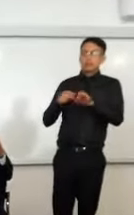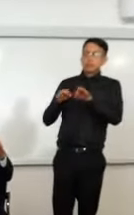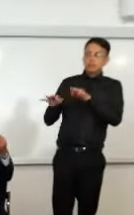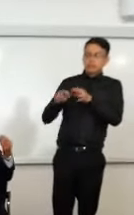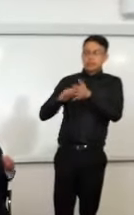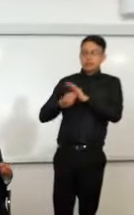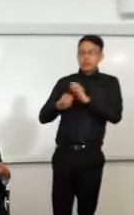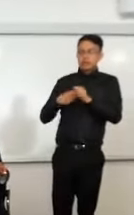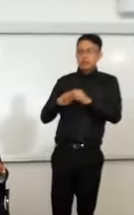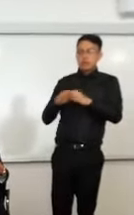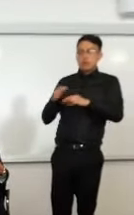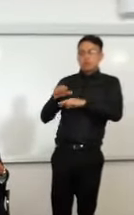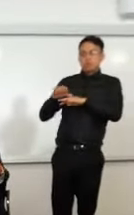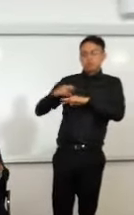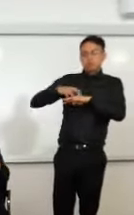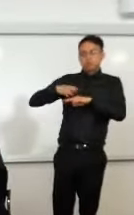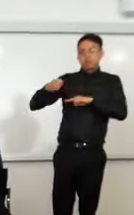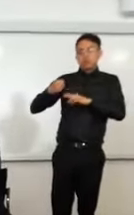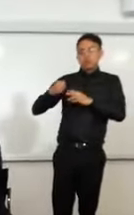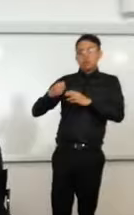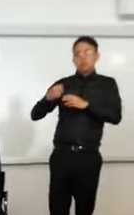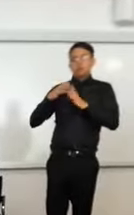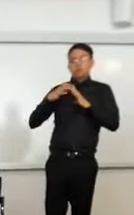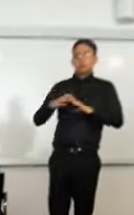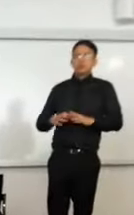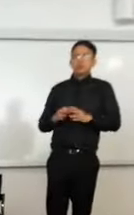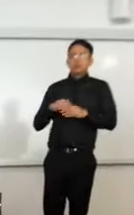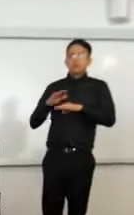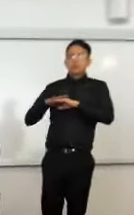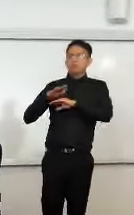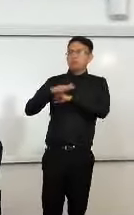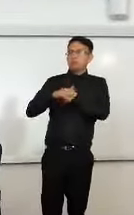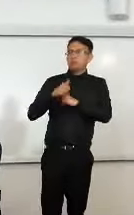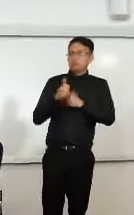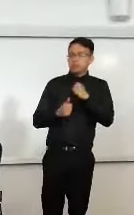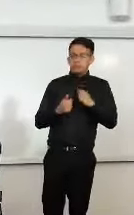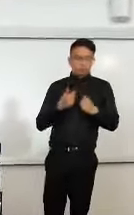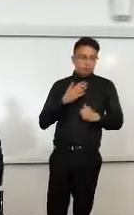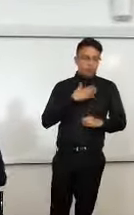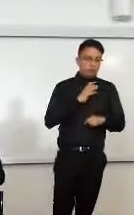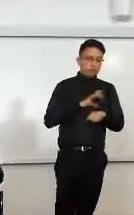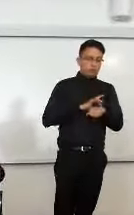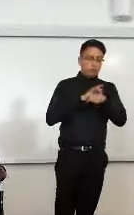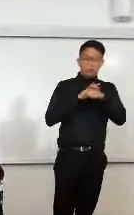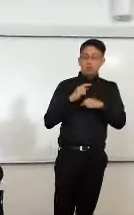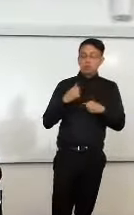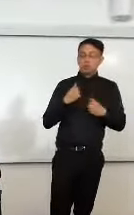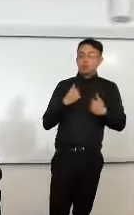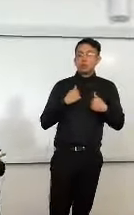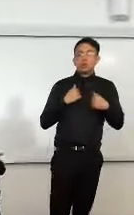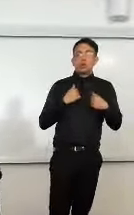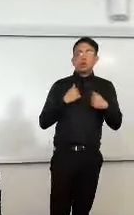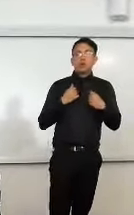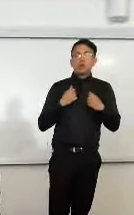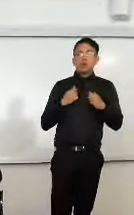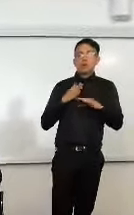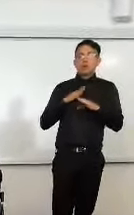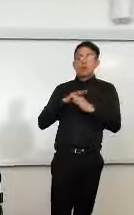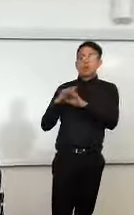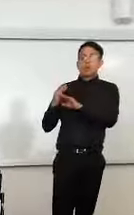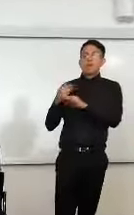un procedimiento invasivo en el cuerpo, ¿no? Que puede tener unas consecuencias. Es como yo como médico o médica me blindo frente a un